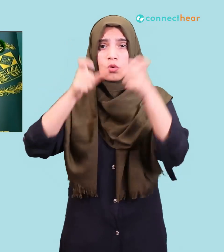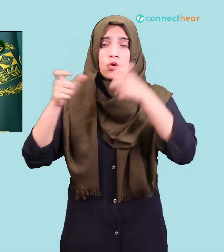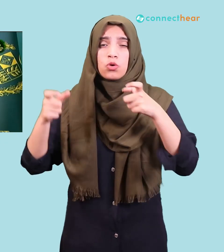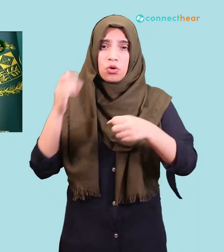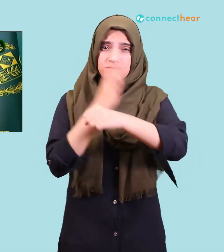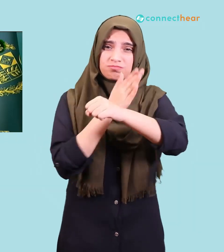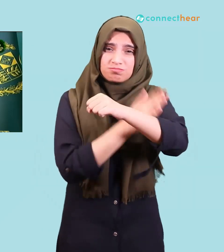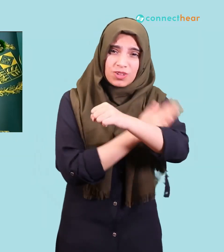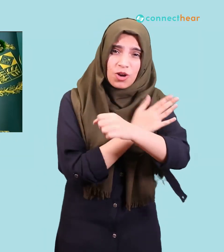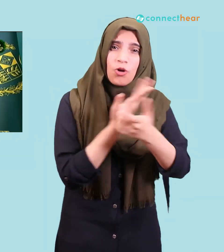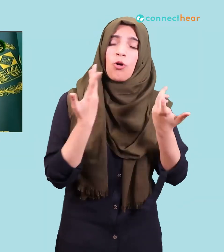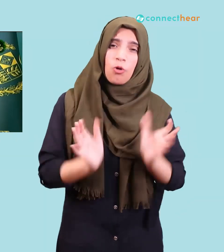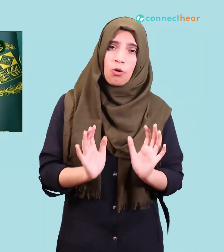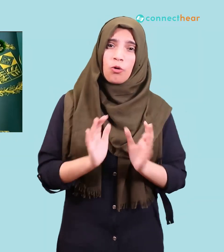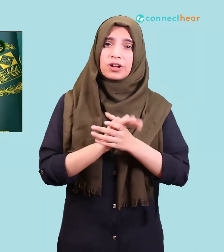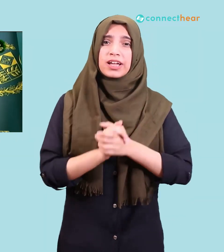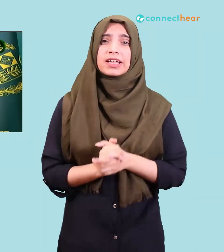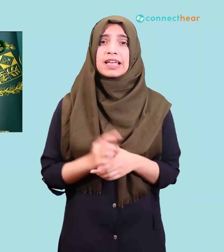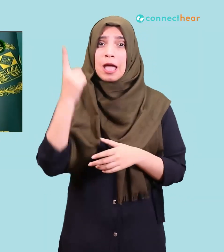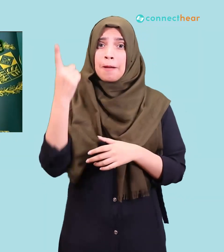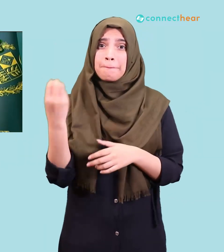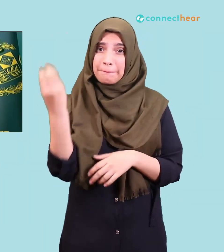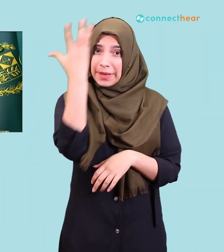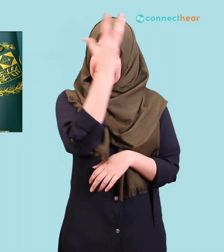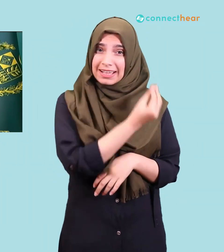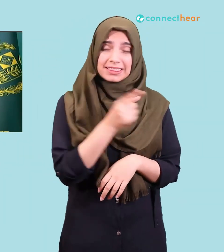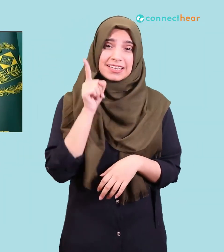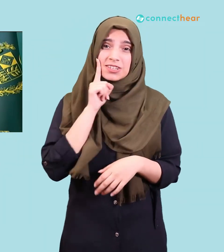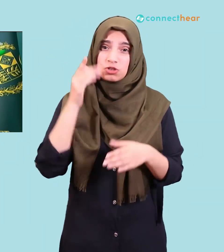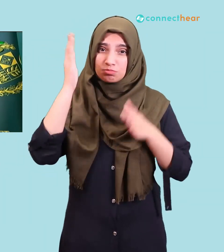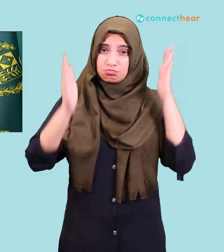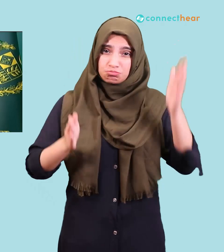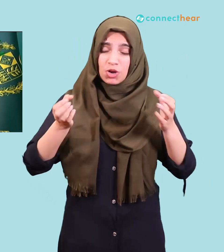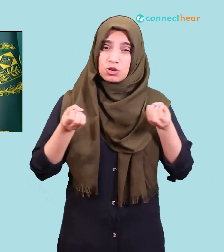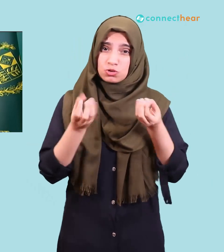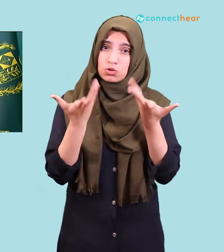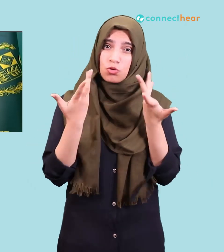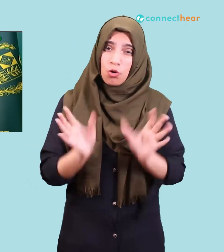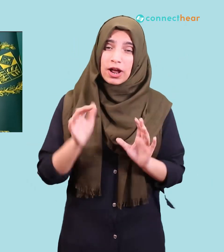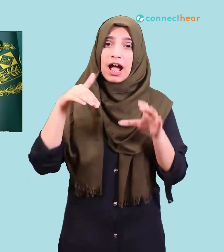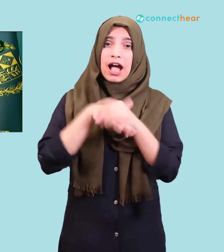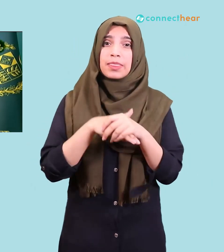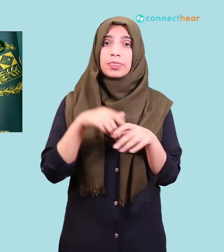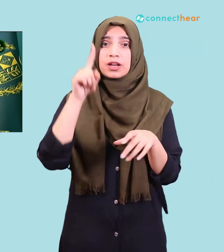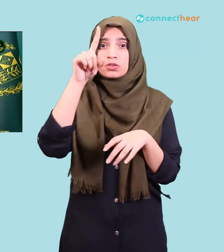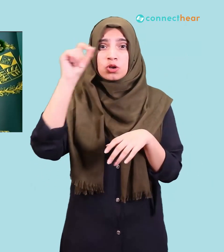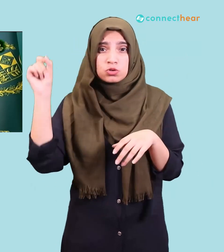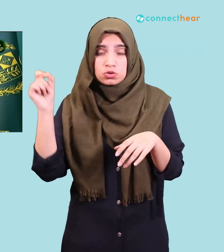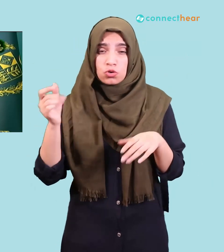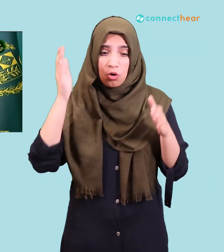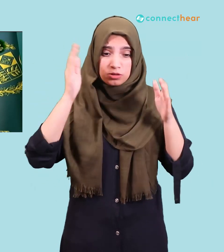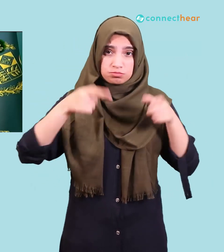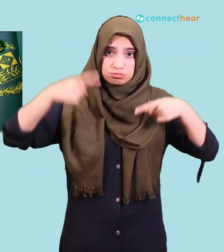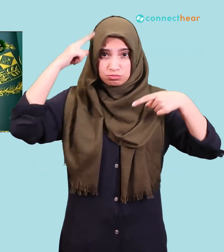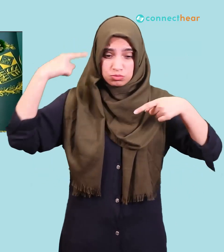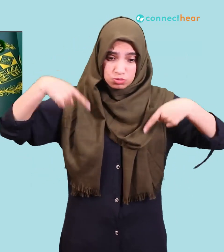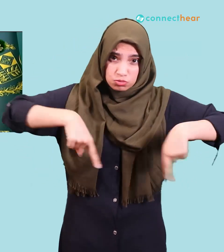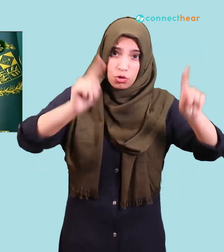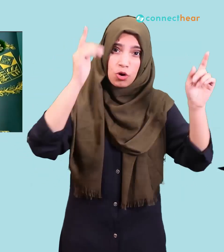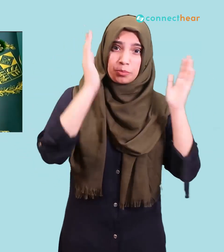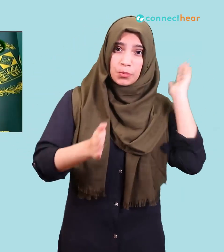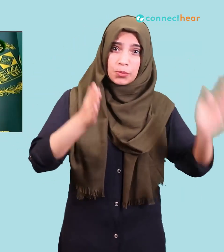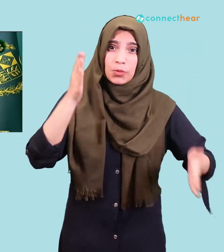پہلے دن جب شروع ہوا تو تقریباً 100 سڑکیں بلاک کر دی. اس سے جو عوام کو نقصان ہوا, اس سے